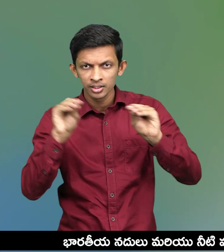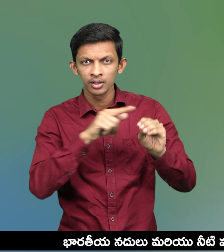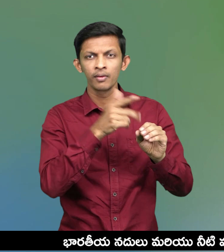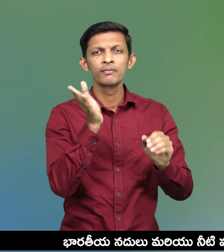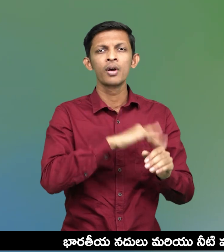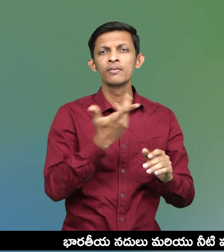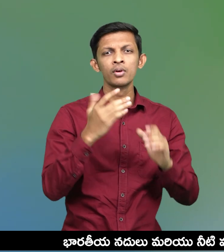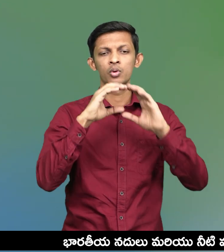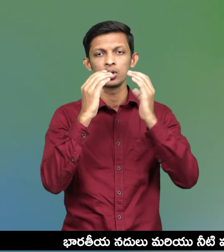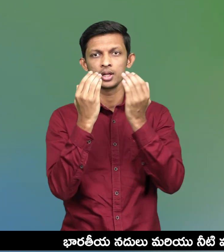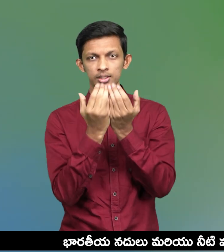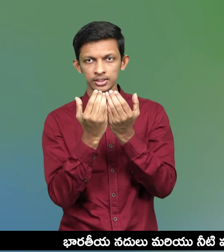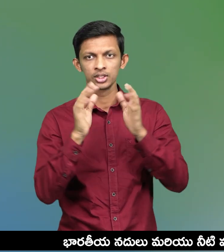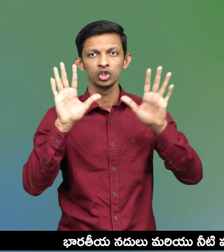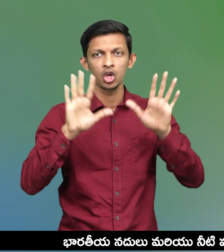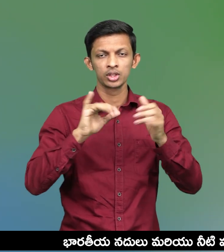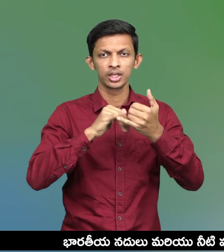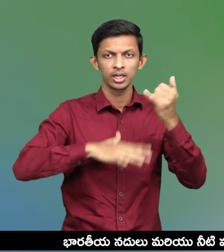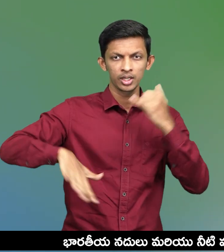సామాజిక అధ్యయనాల నుండి